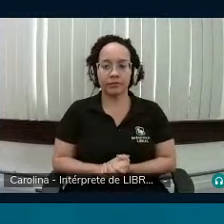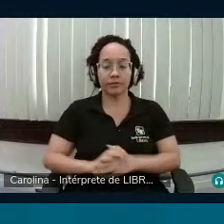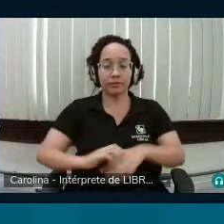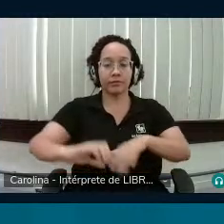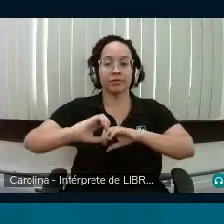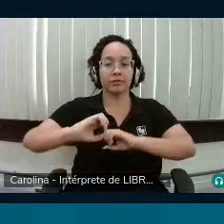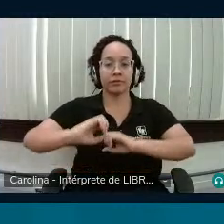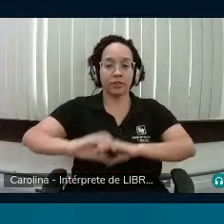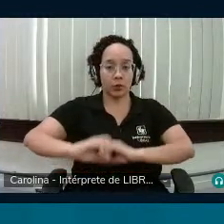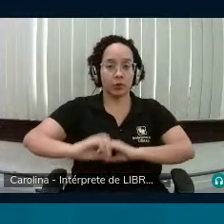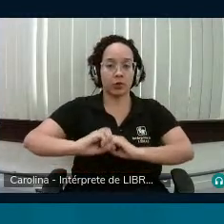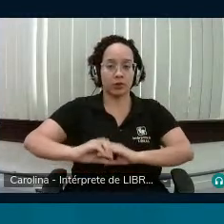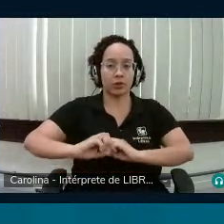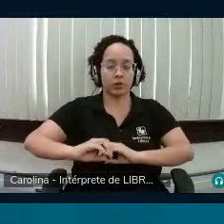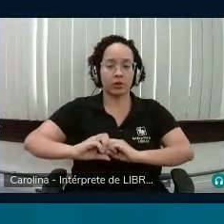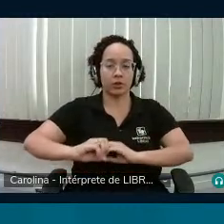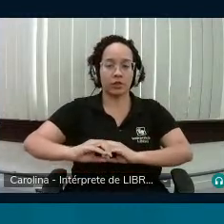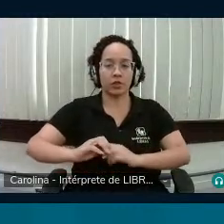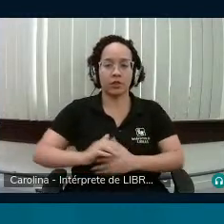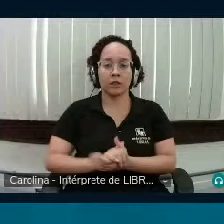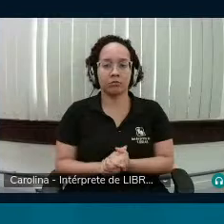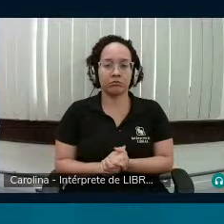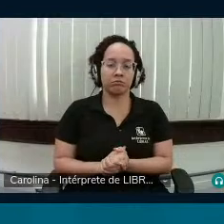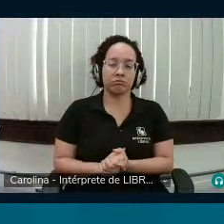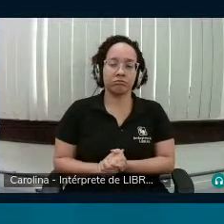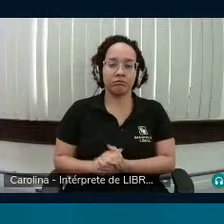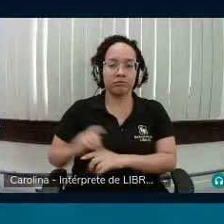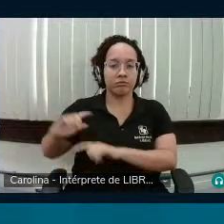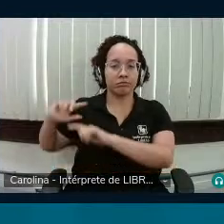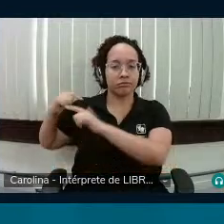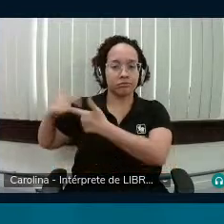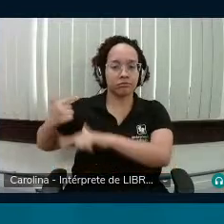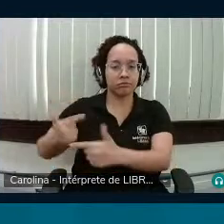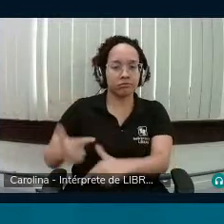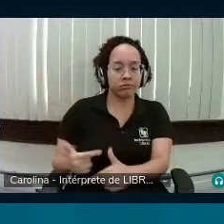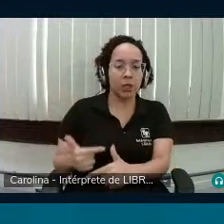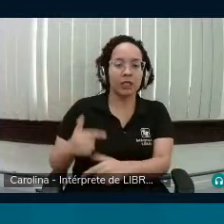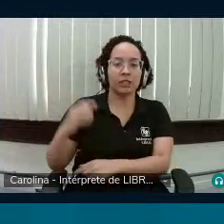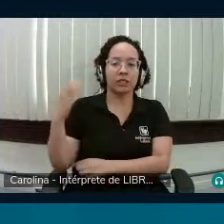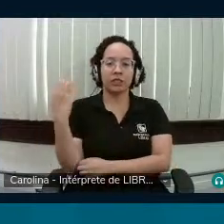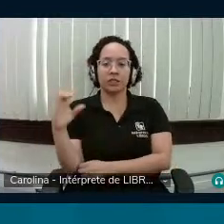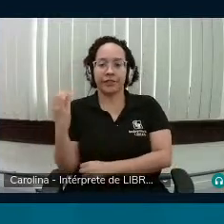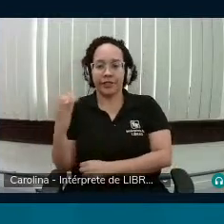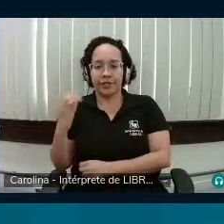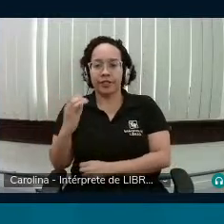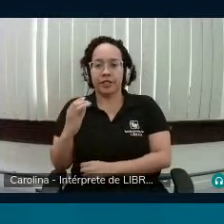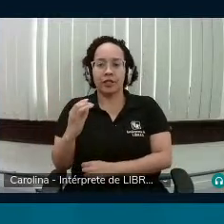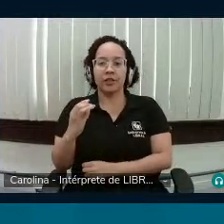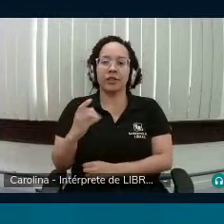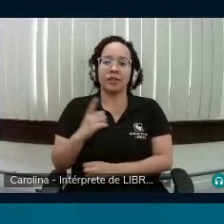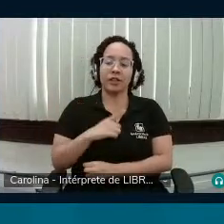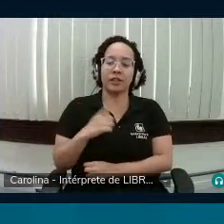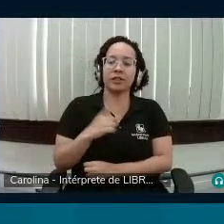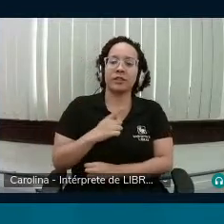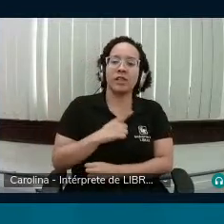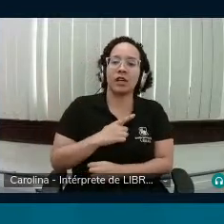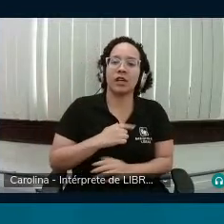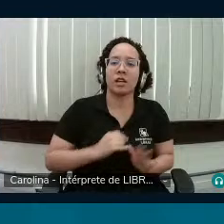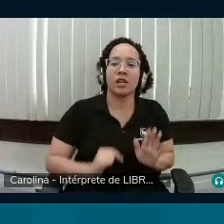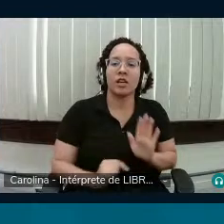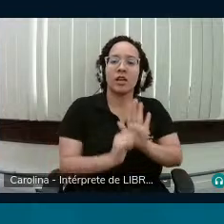ensino propedêutico, né, clássico e científico, estaria sendo destinado à formação das